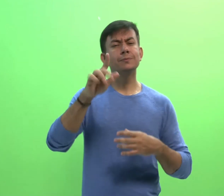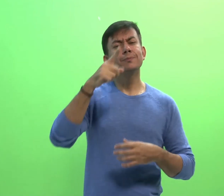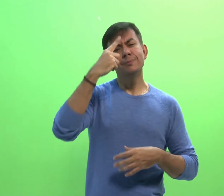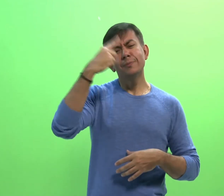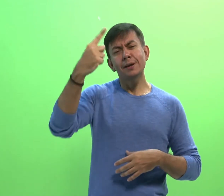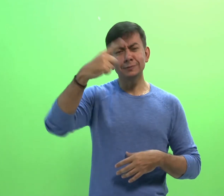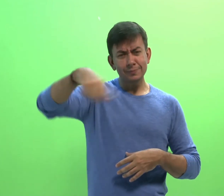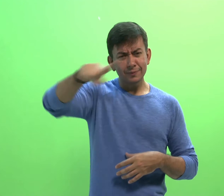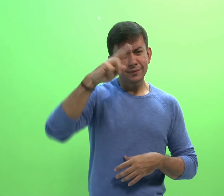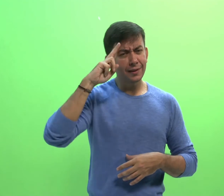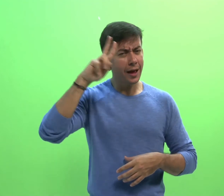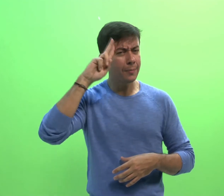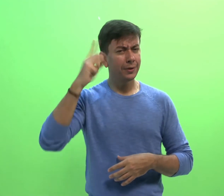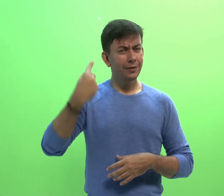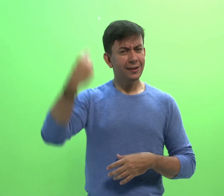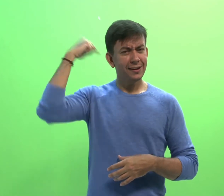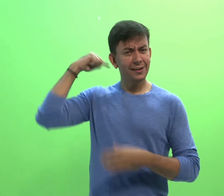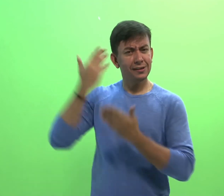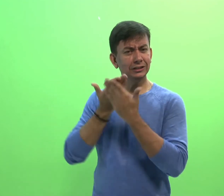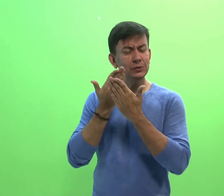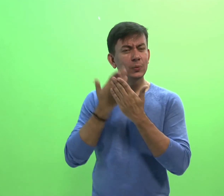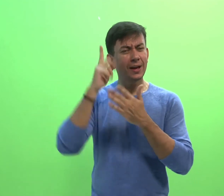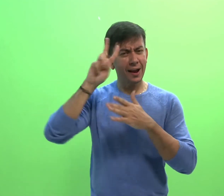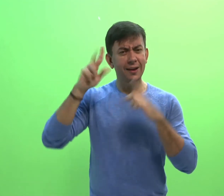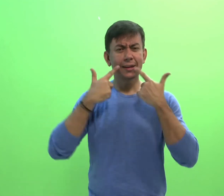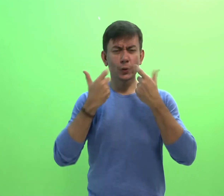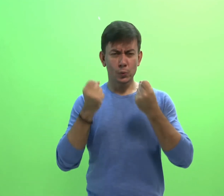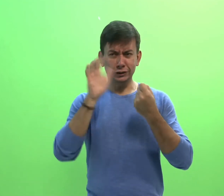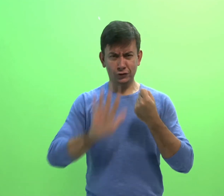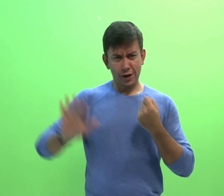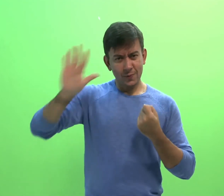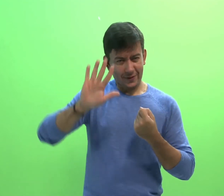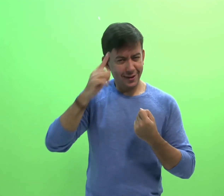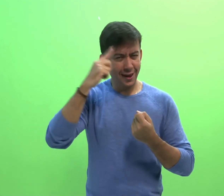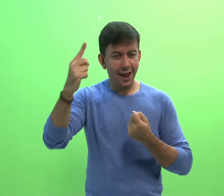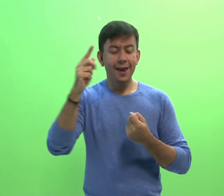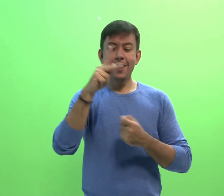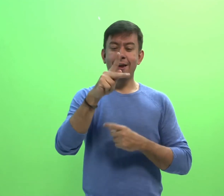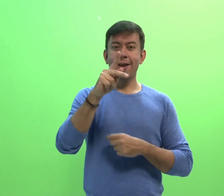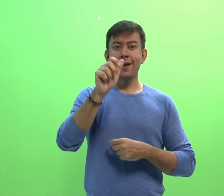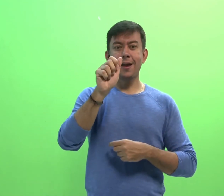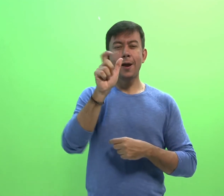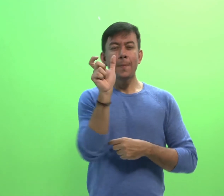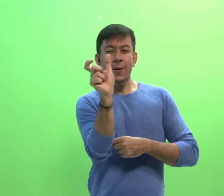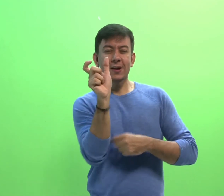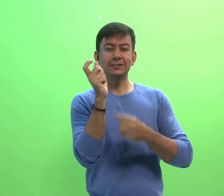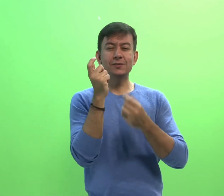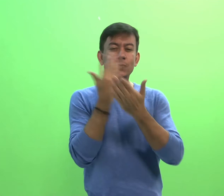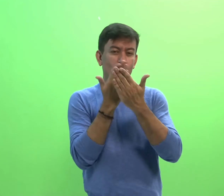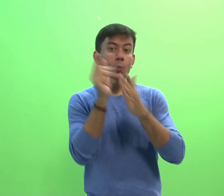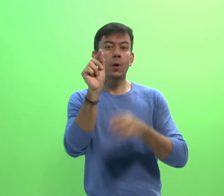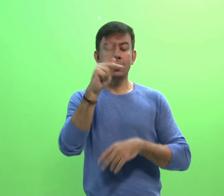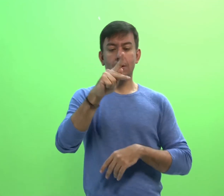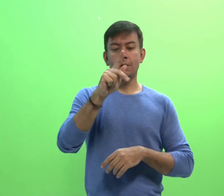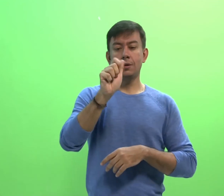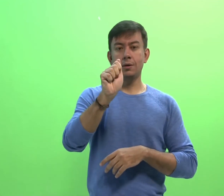Então, vocês se lembram que vocês já estudaram na linguística geral, estudaram a